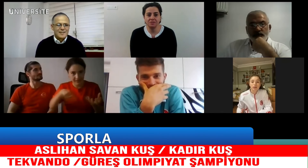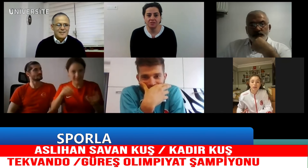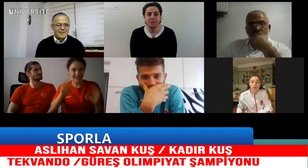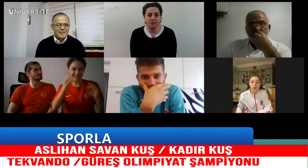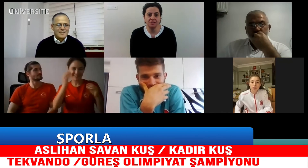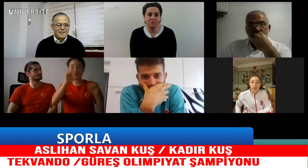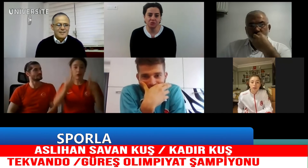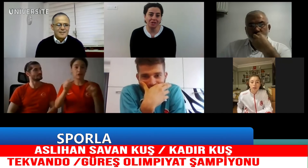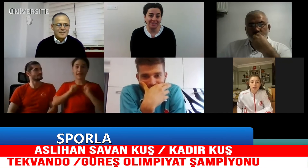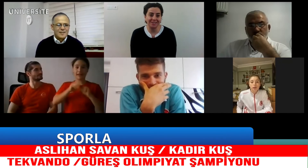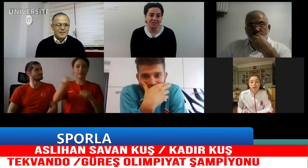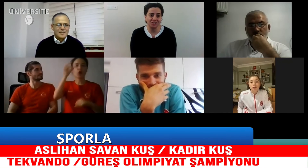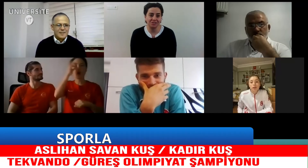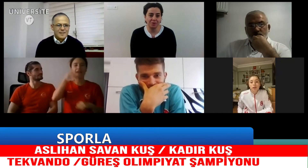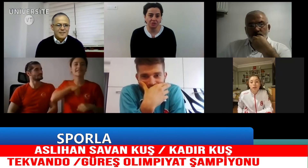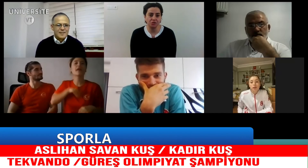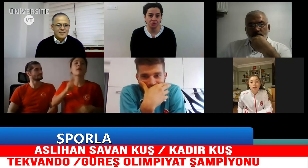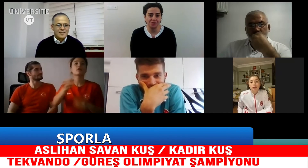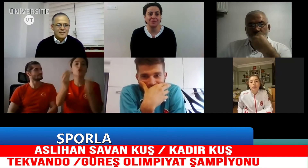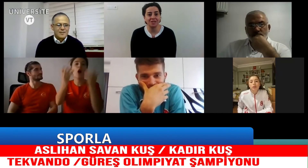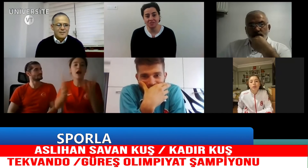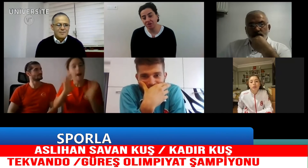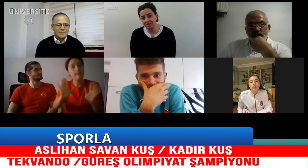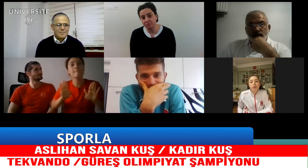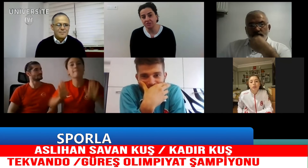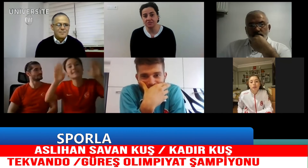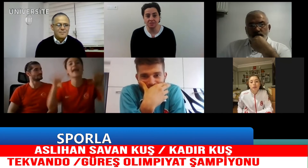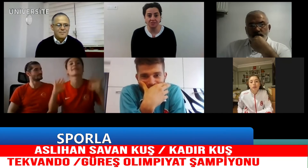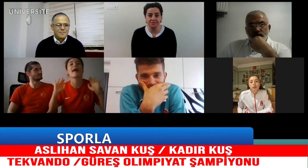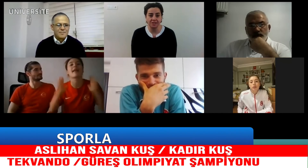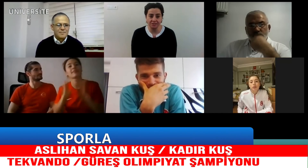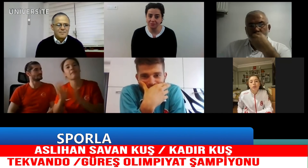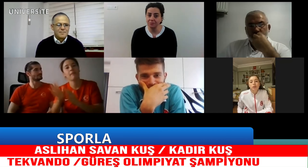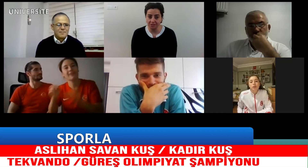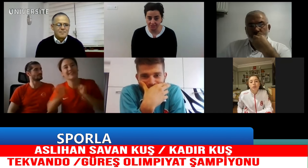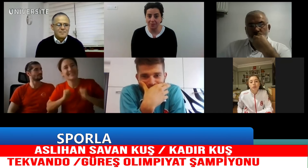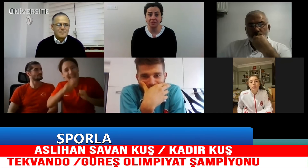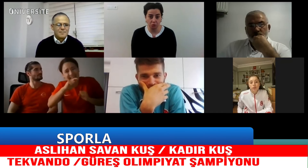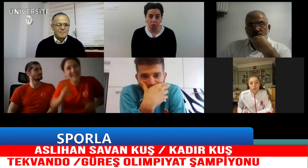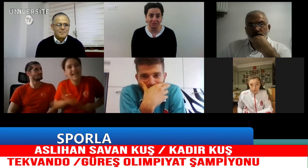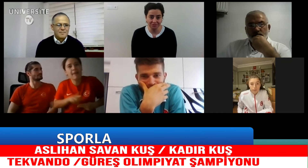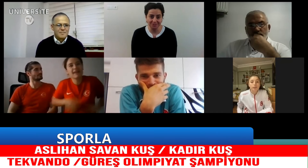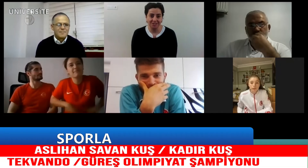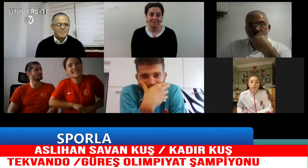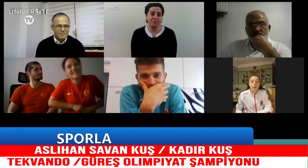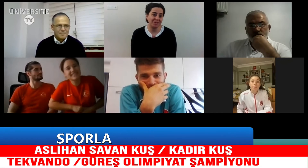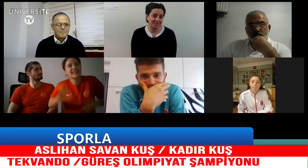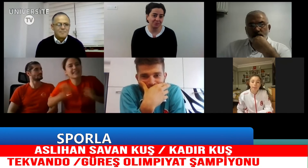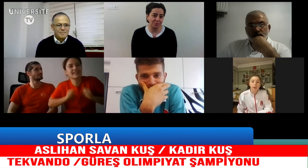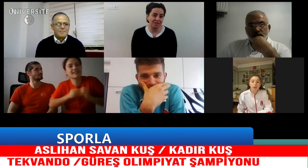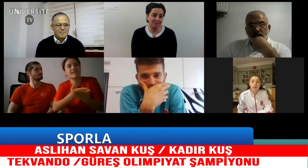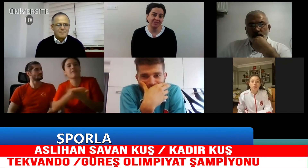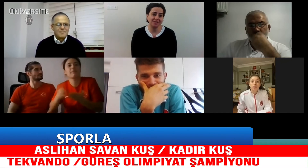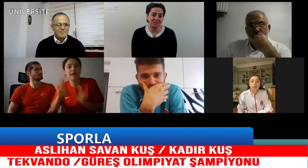çocukların antrenmanı şu an yeni genç, pardon çok özür dilerim. Dışarıdan bakıldığında ağır zannedilebilir ama antrenmanlar çok ağır. Ve